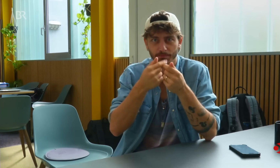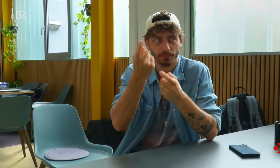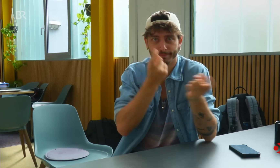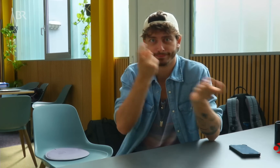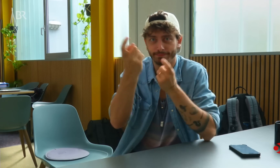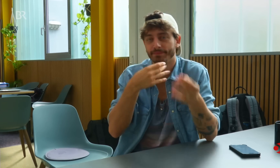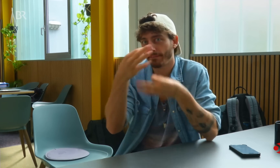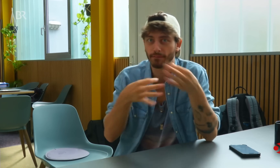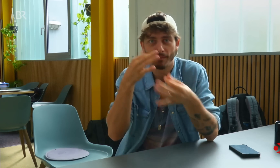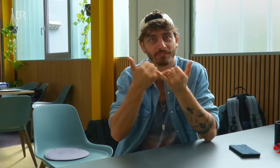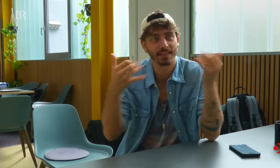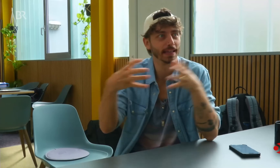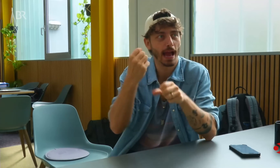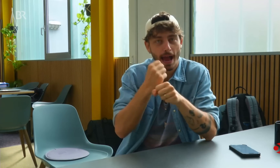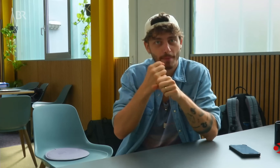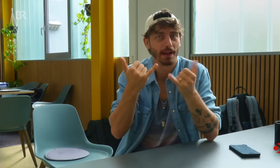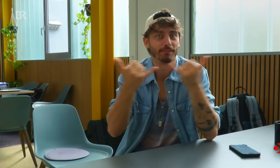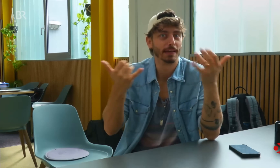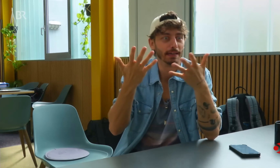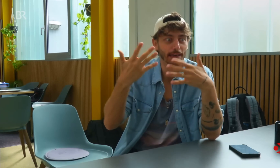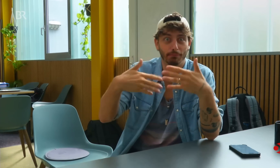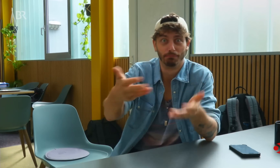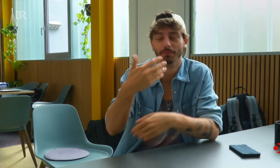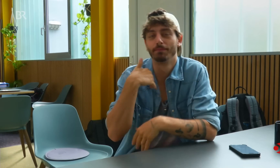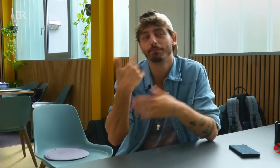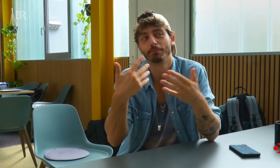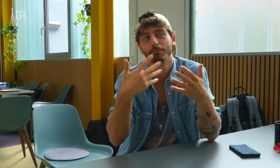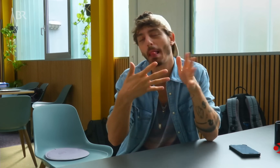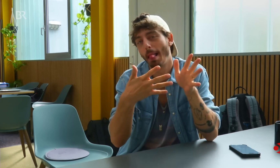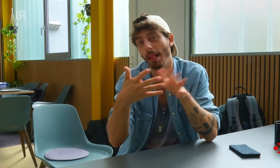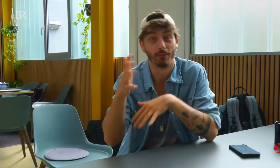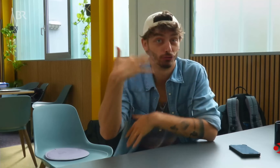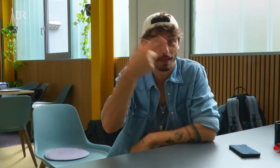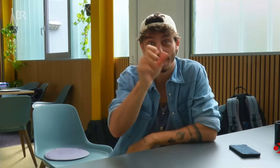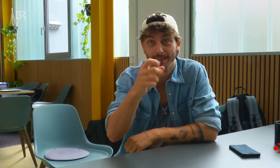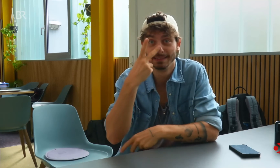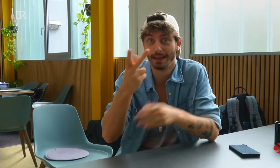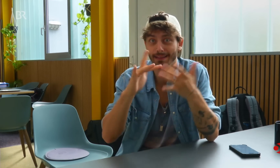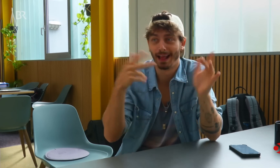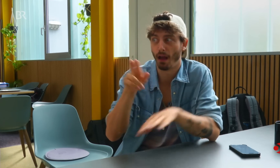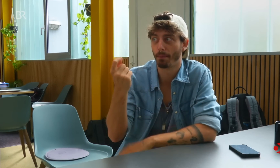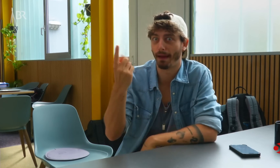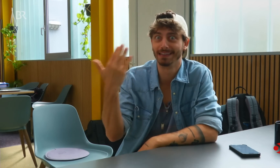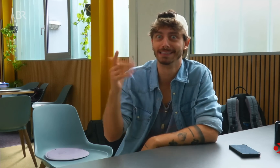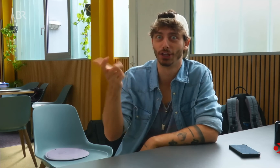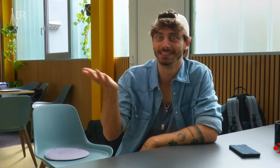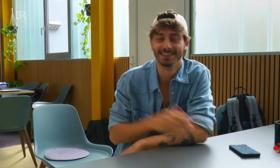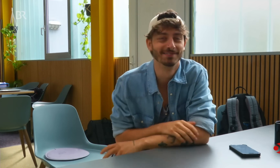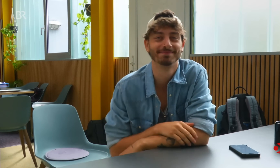Leute von der Presse da, die wollen wissen, wie die Zusammenarbeit war und die Dreharbeiten gelaufen sind. Vielleicht seht ihr mich mit meinen Antworten dann noch mal an anderer Stelle im